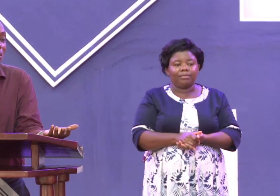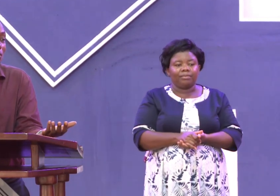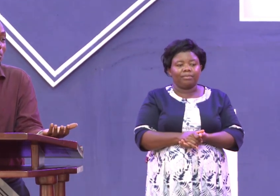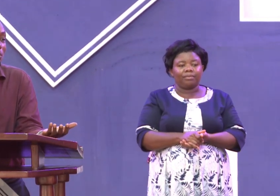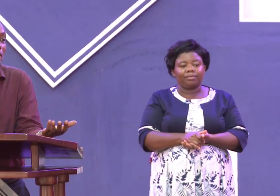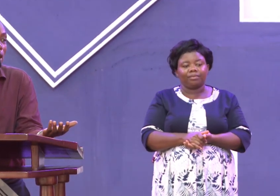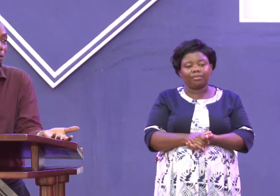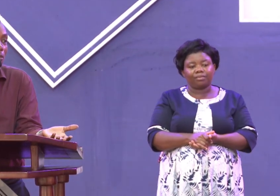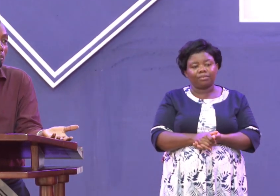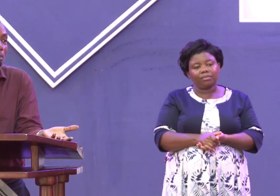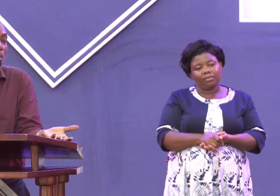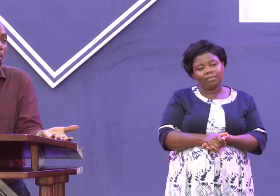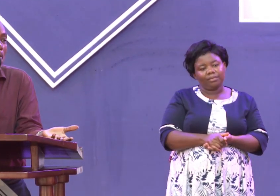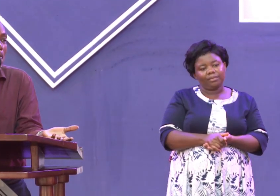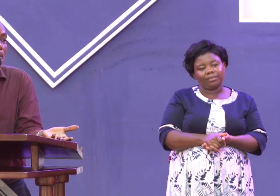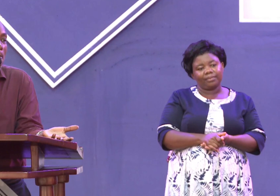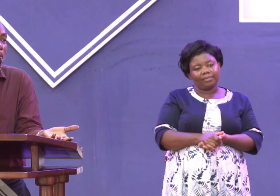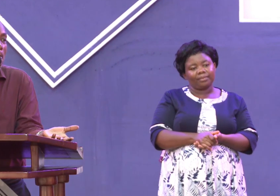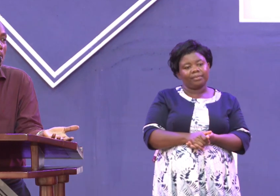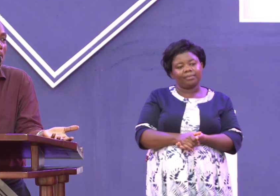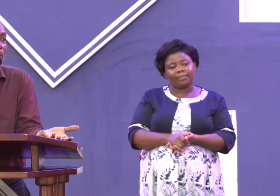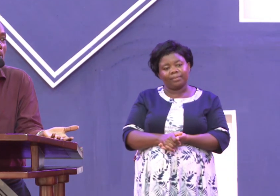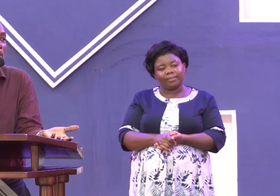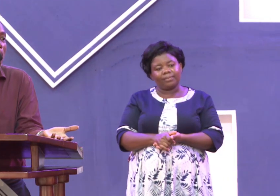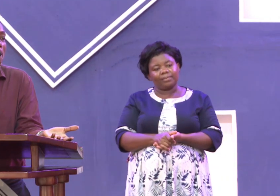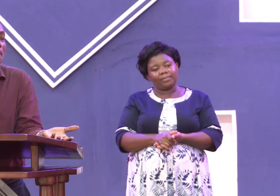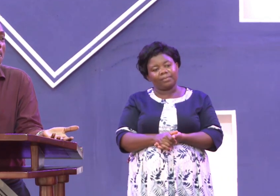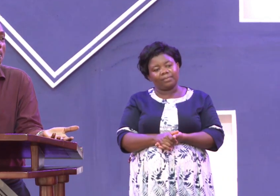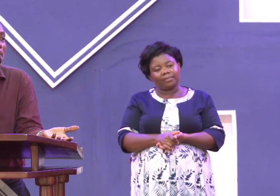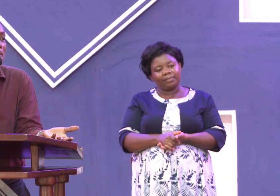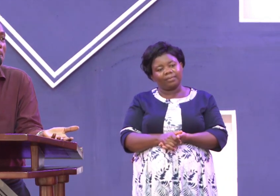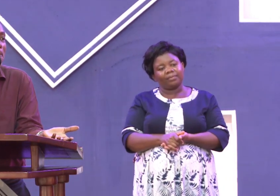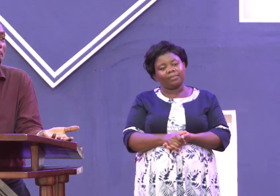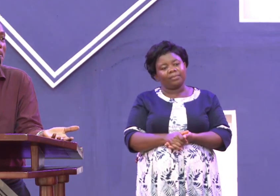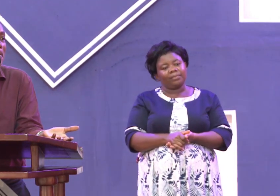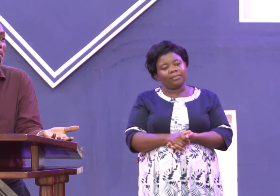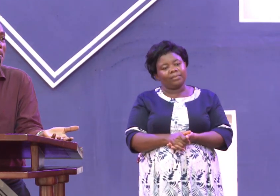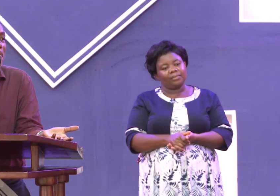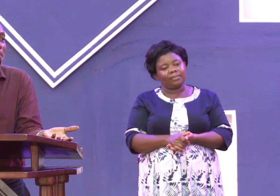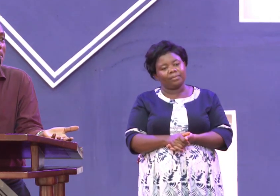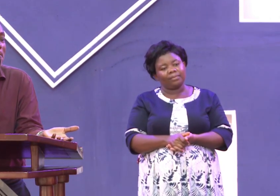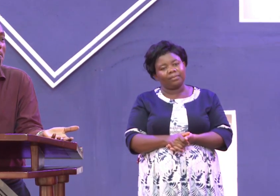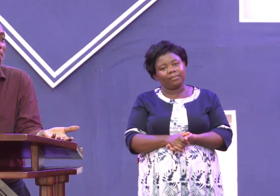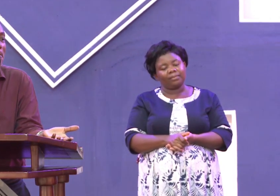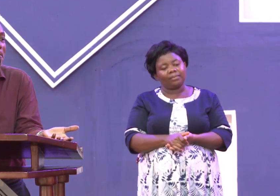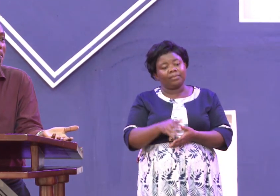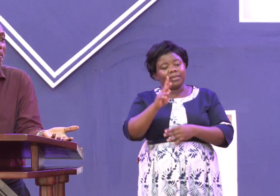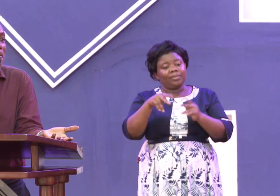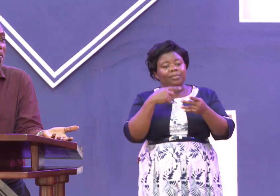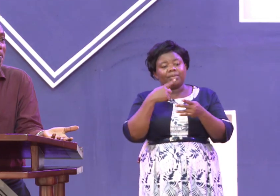kiki ky'obadde obuuzaawo then nsaba okunyonyamu type mpulira abantu bagamba nti